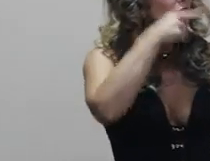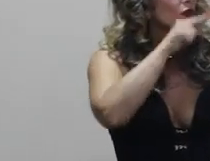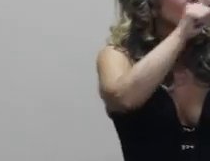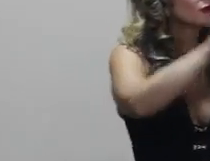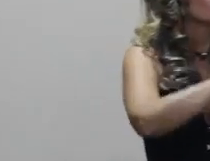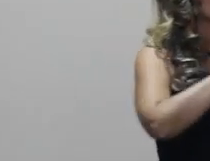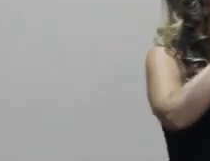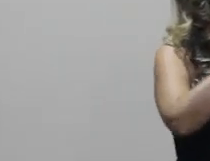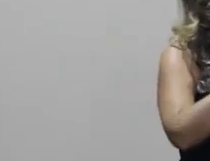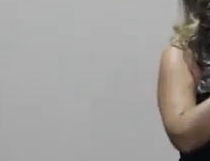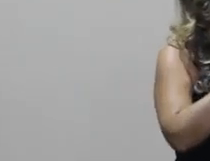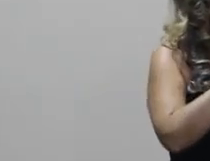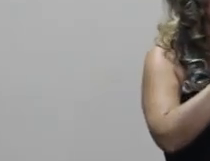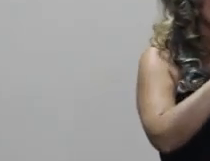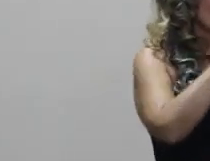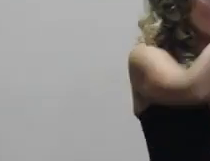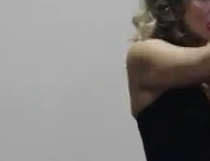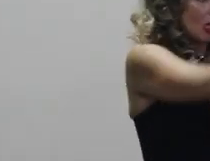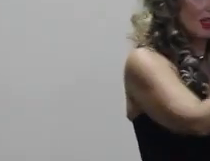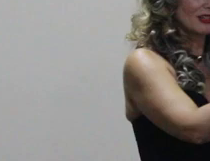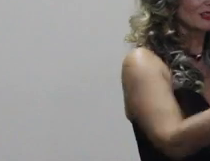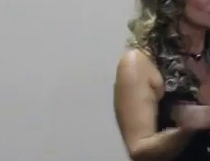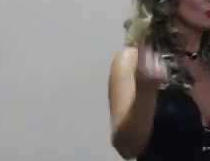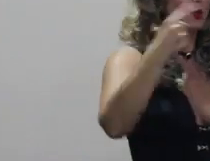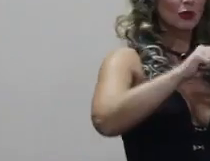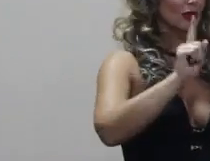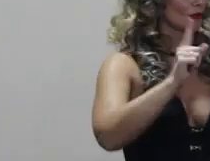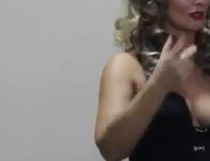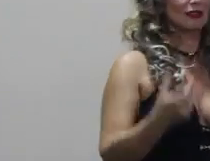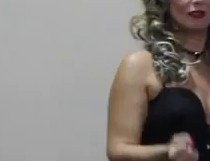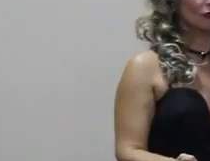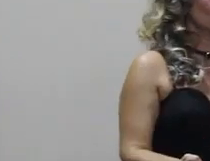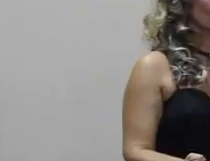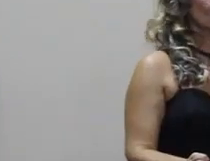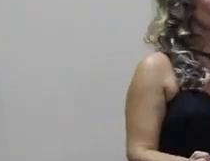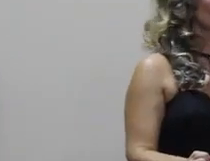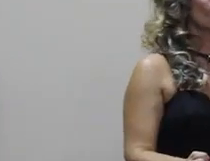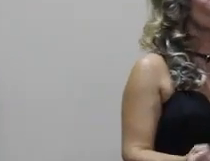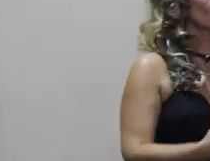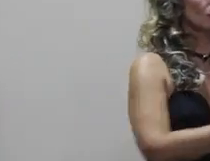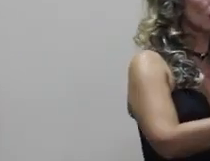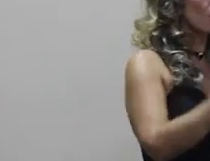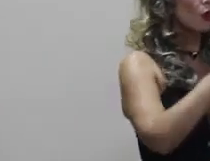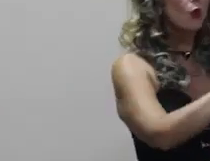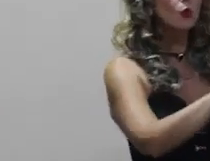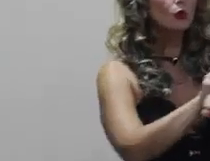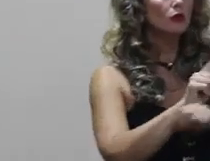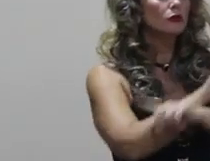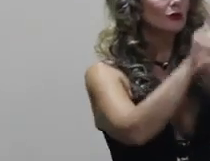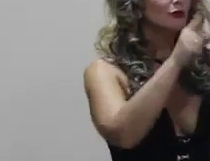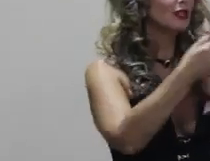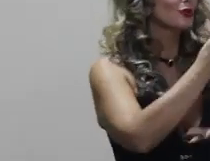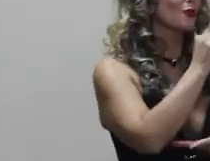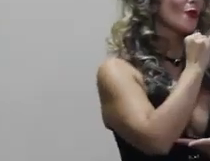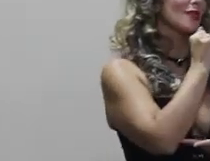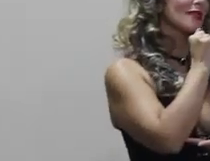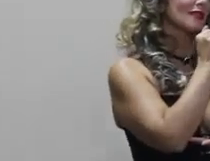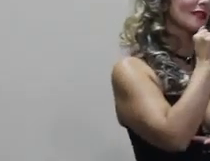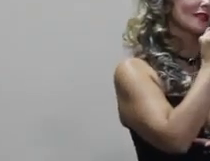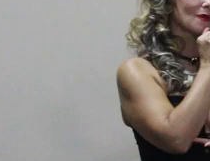este lapiano sendo contra, não a preservação, mas ao